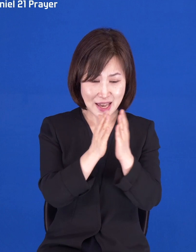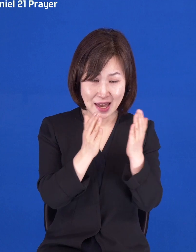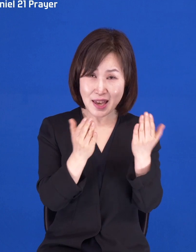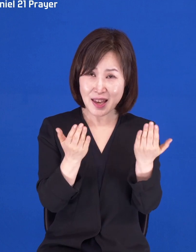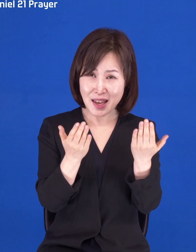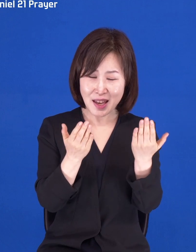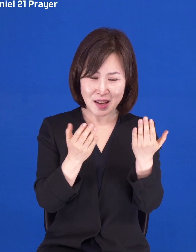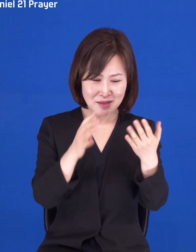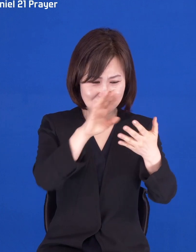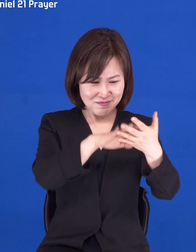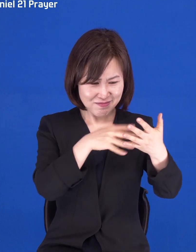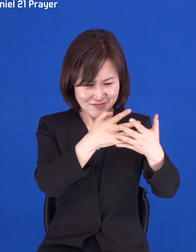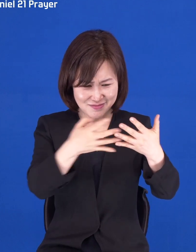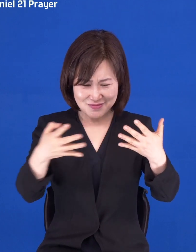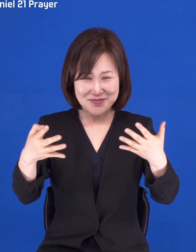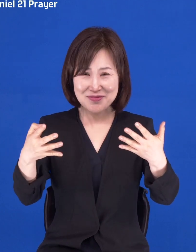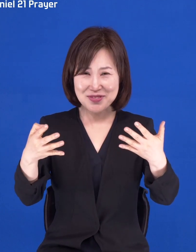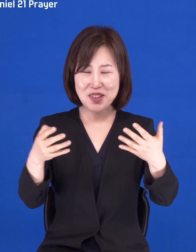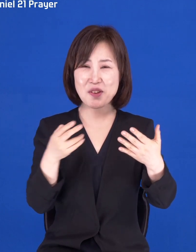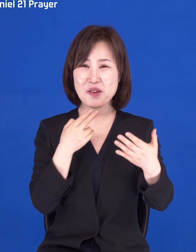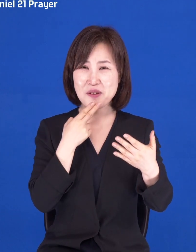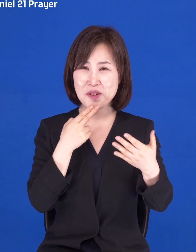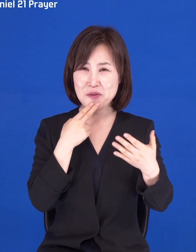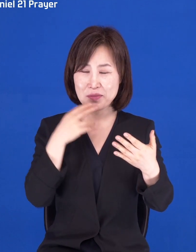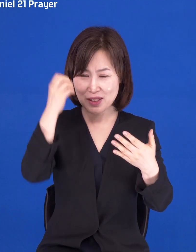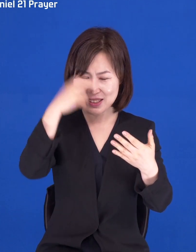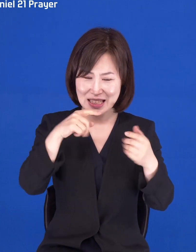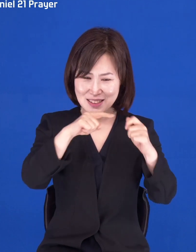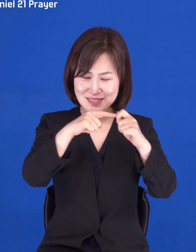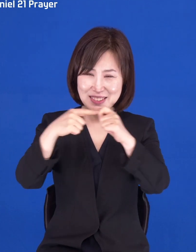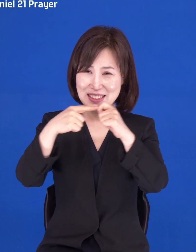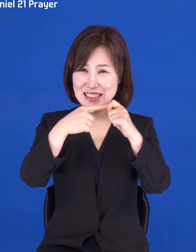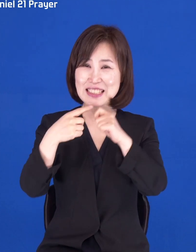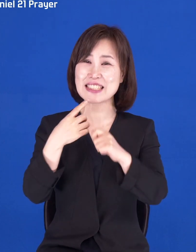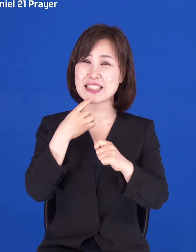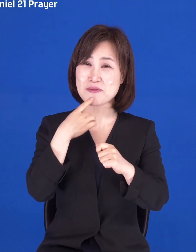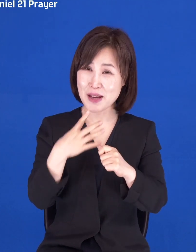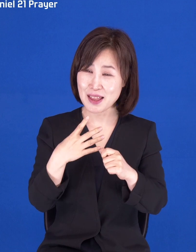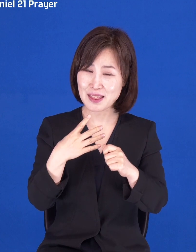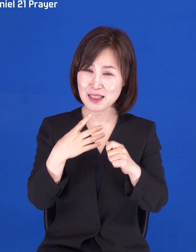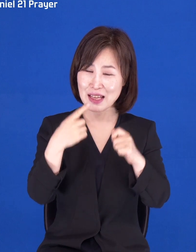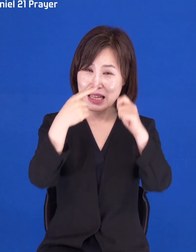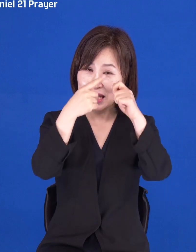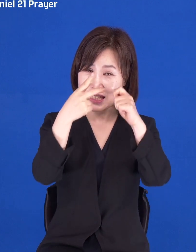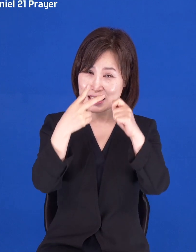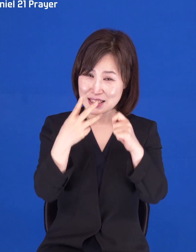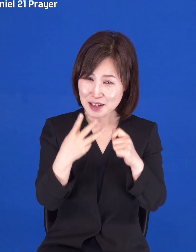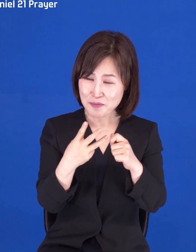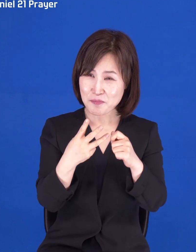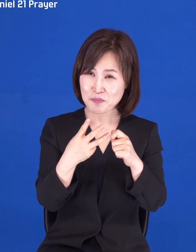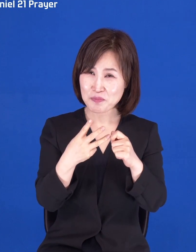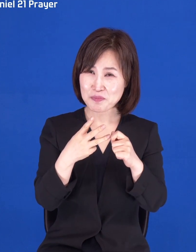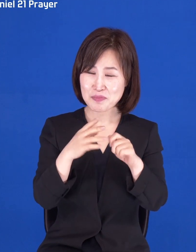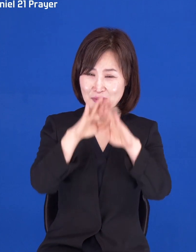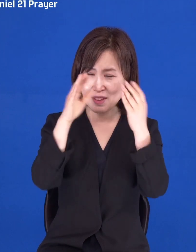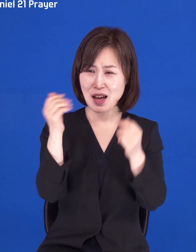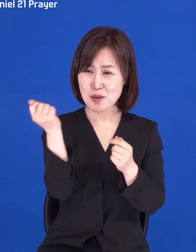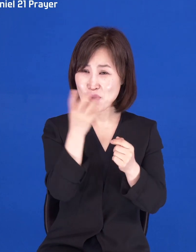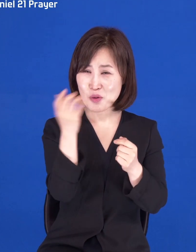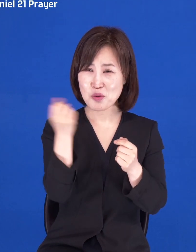악보가 없었습니다. 글자로 되어 있었는데 1절, 2절, 3절, 4절 다 숫자가